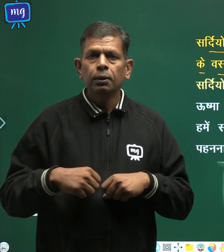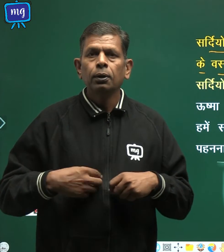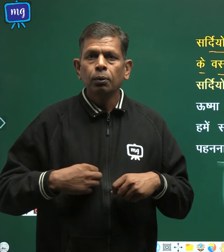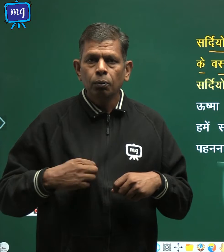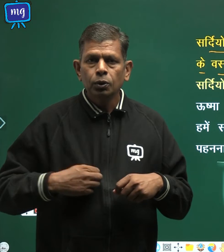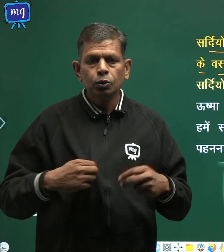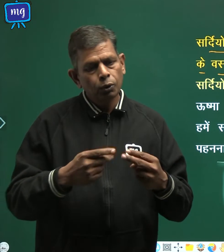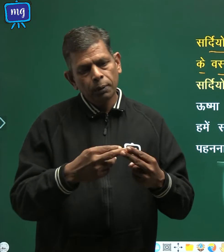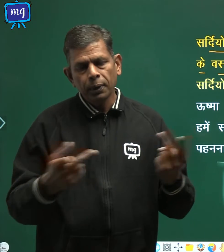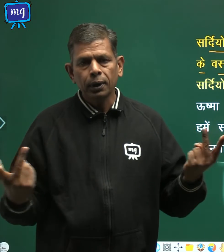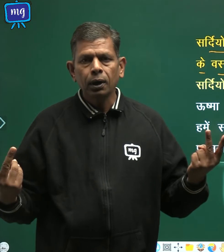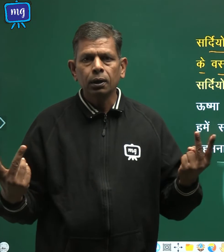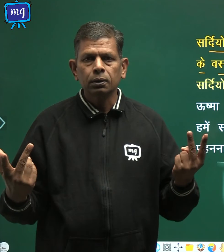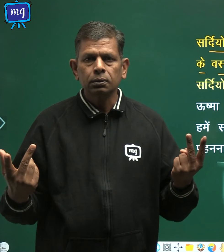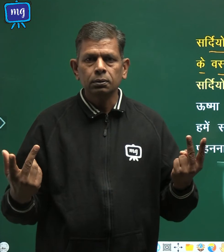वस्त्रों के प्रकार।